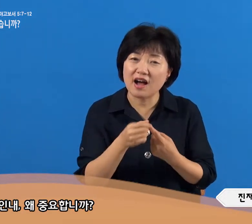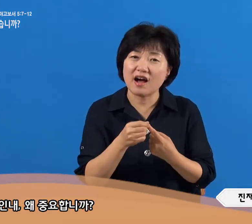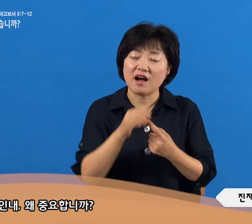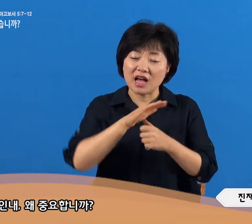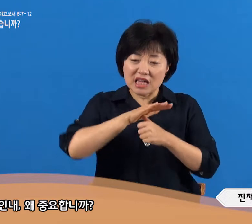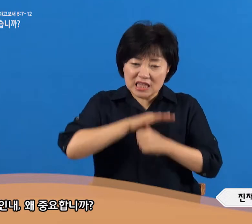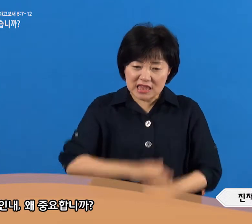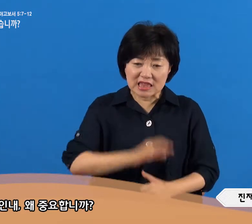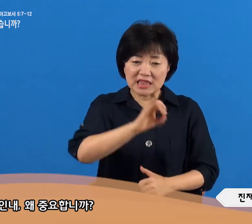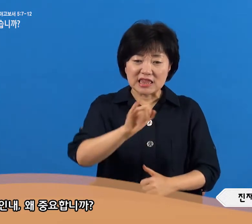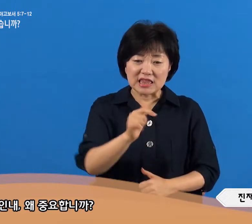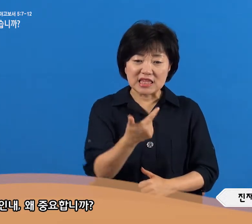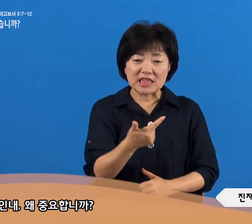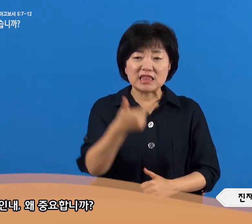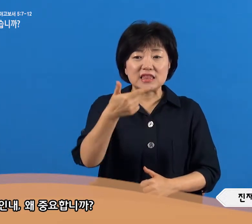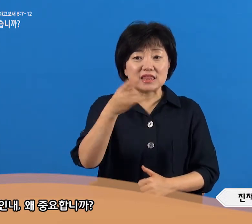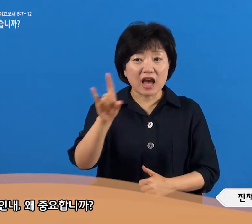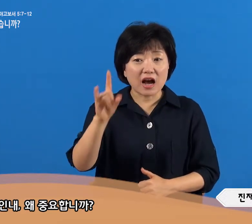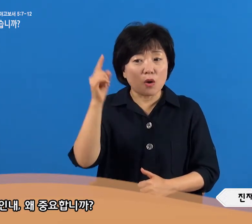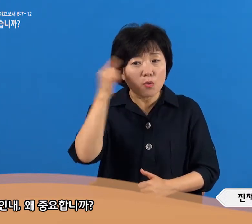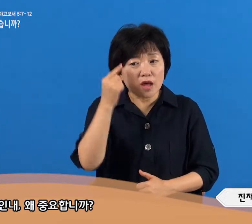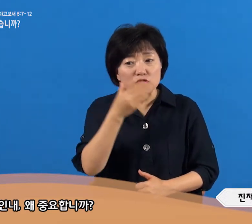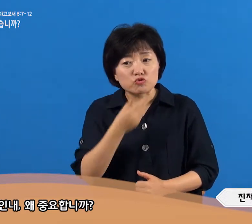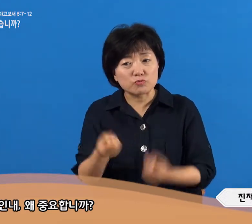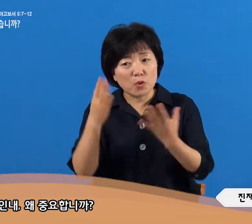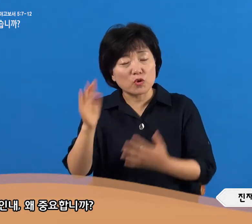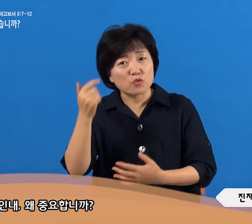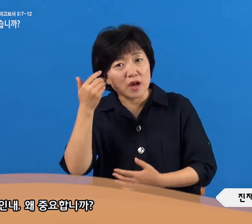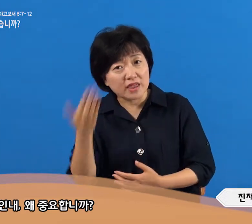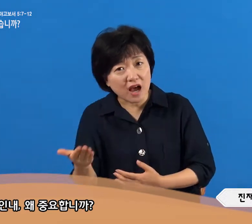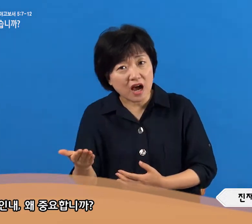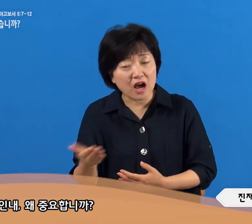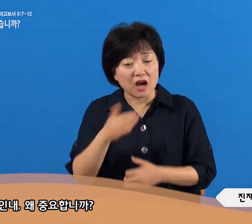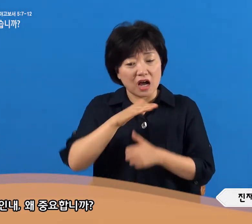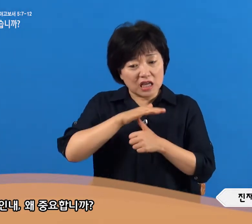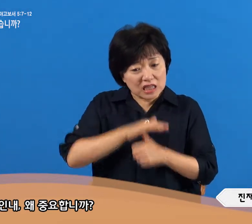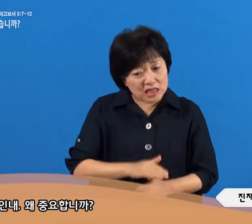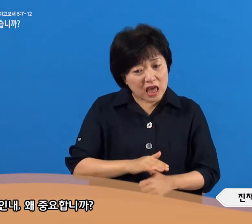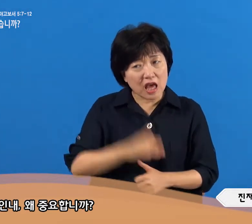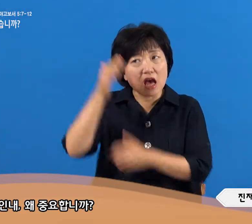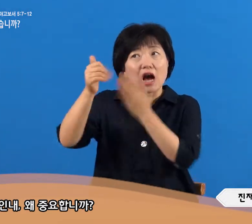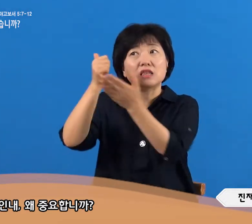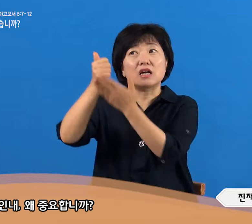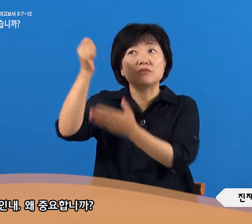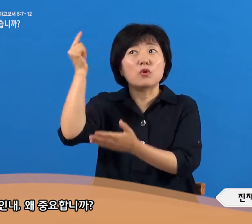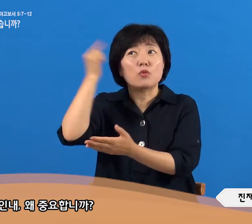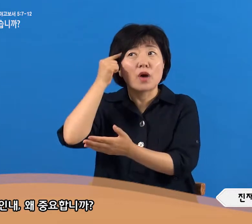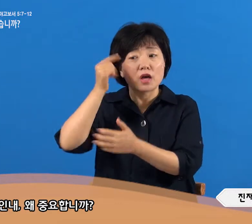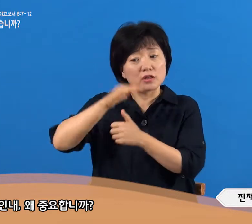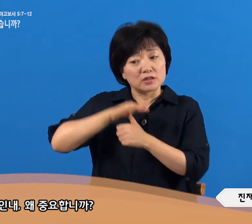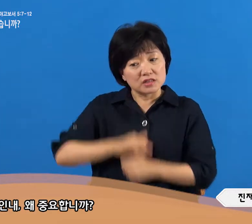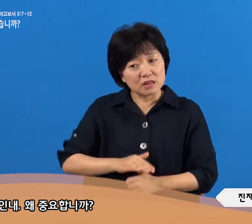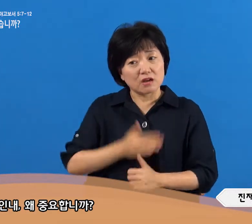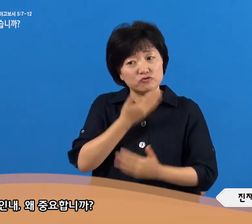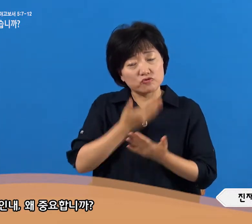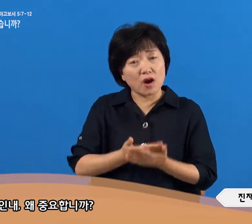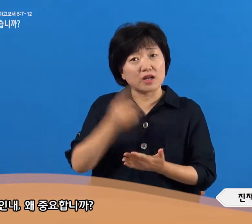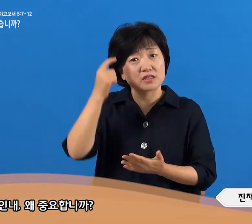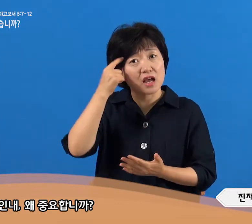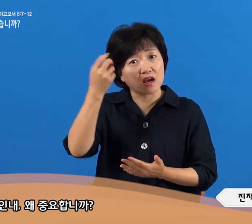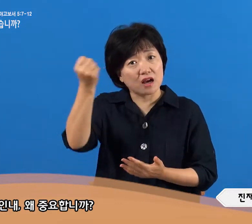인내가 왜 축복이 될 수 있습니까? 왜 하나님께서는 인내를 이토록 중요하게 여기셔서 우리